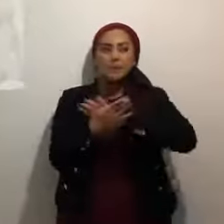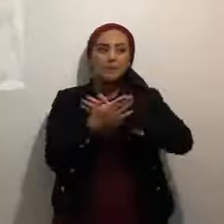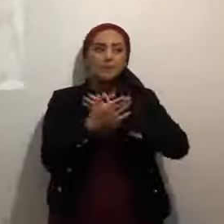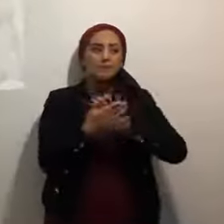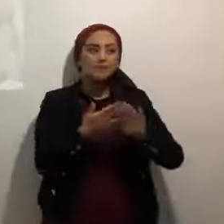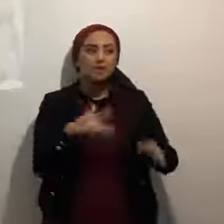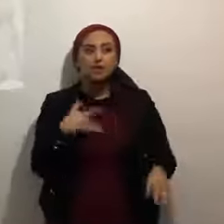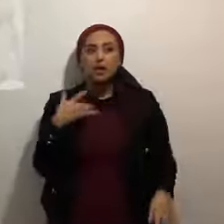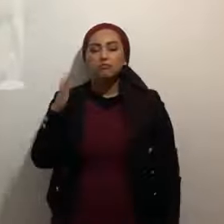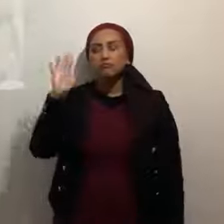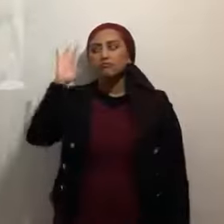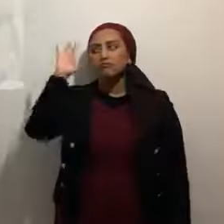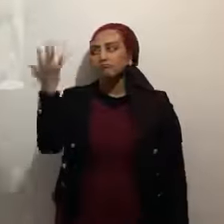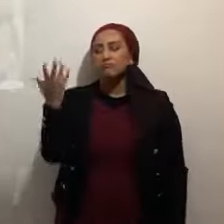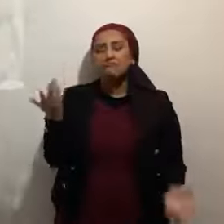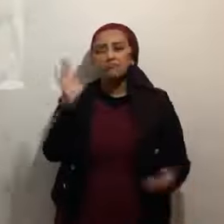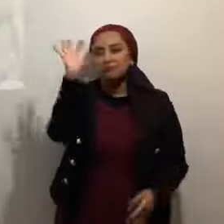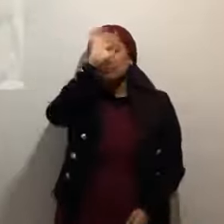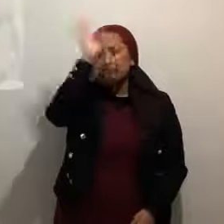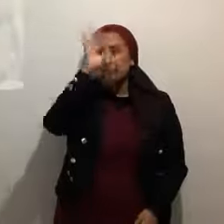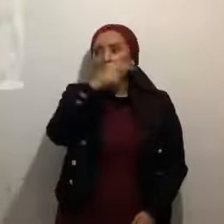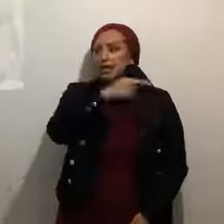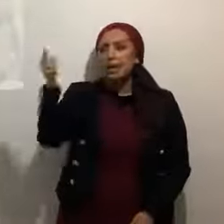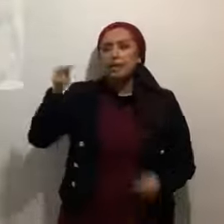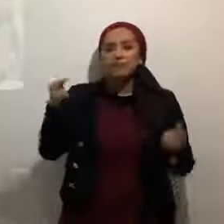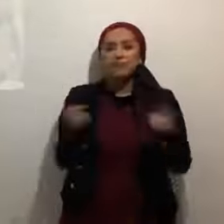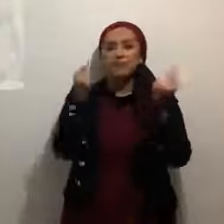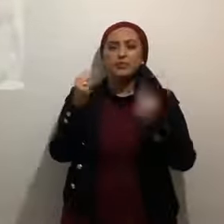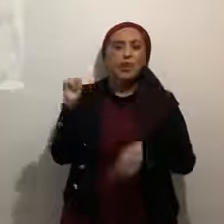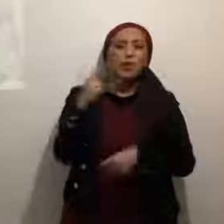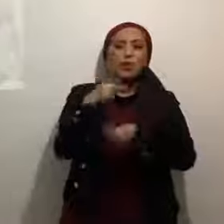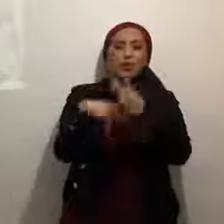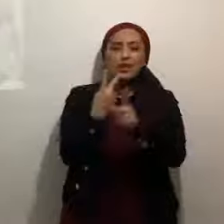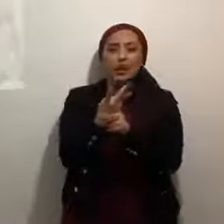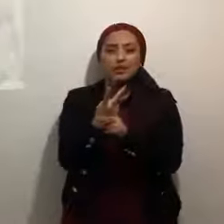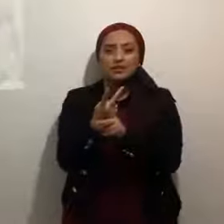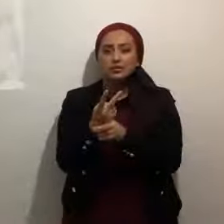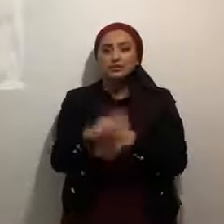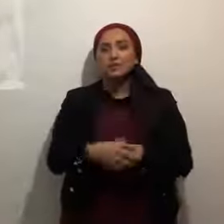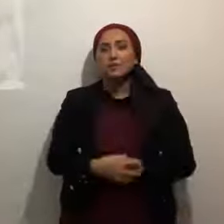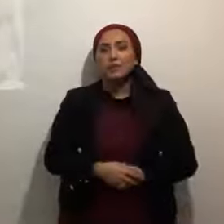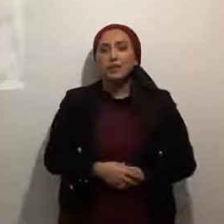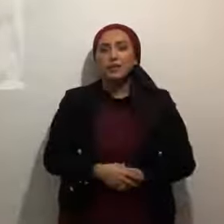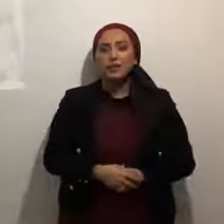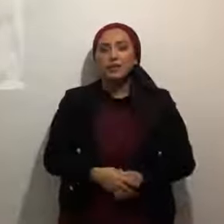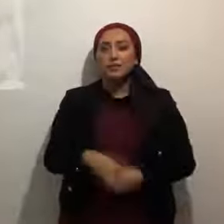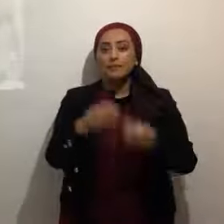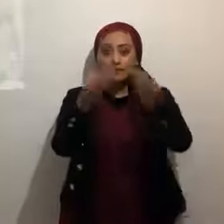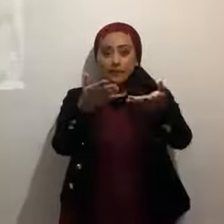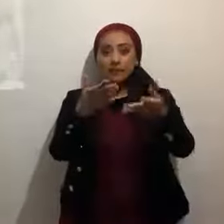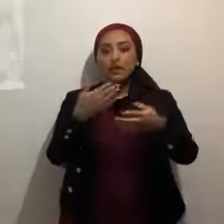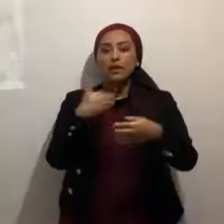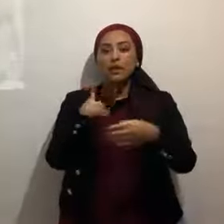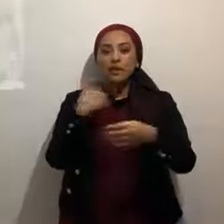cínicas, hacen pecado de todo tipo, obras de la carne. Mira, yo te presento unas diapositivas en el inicio de